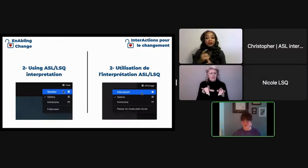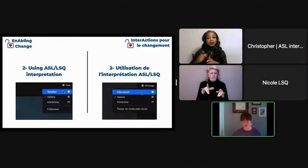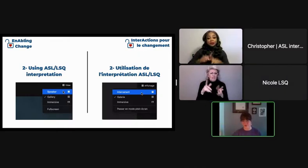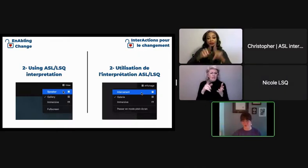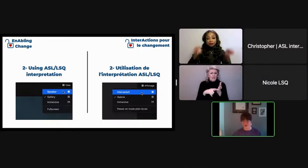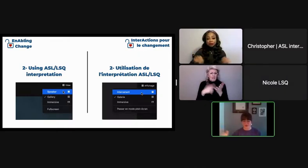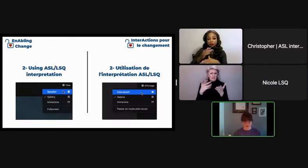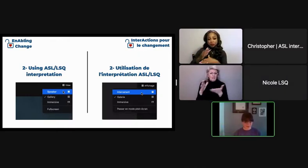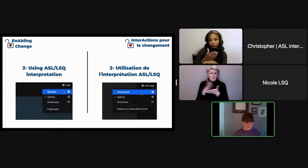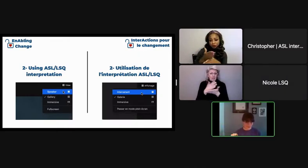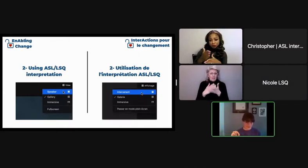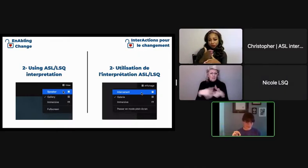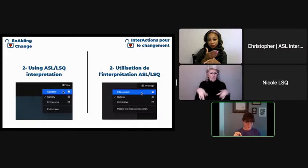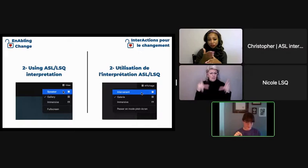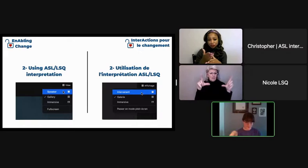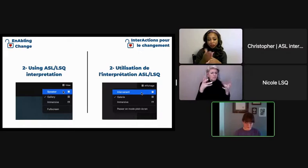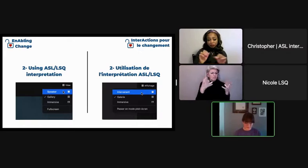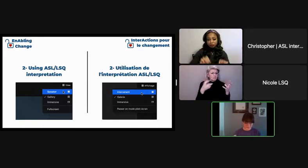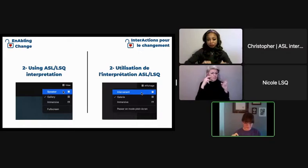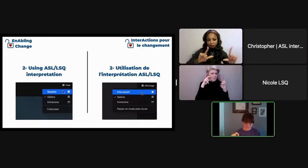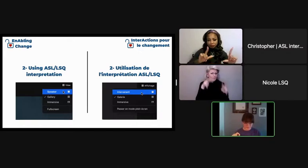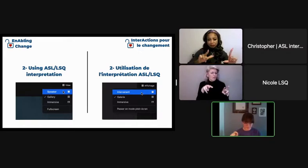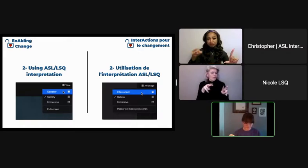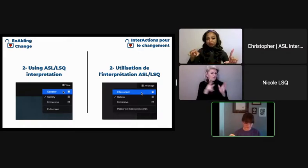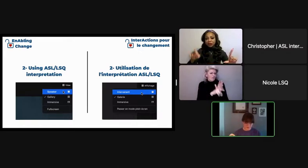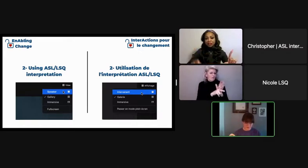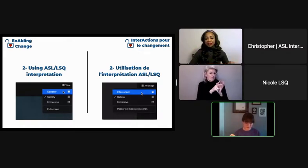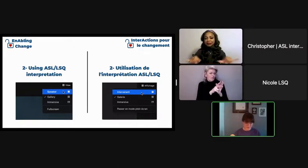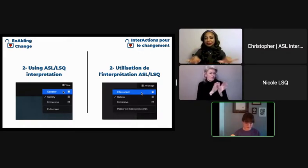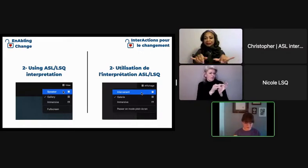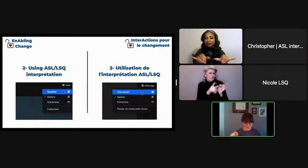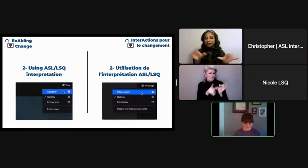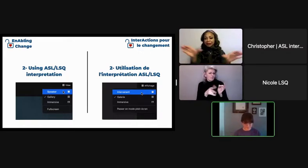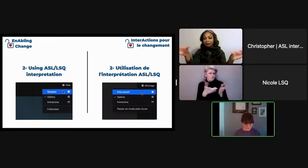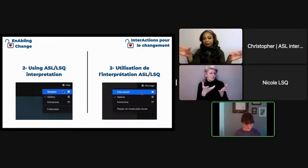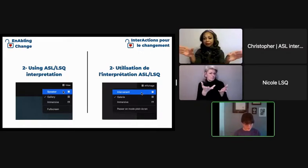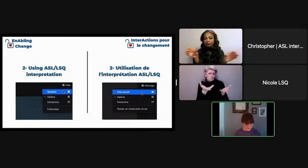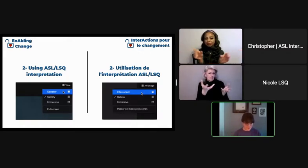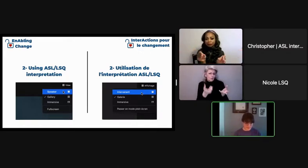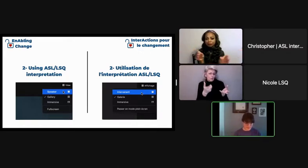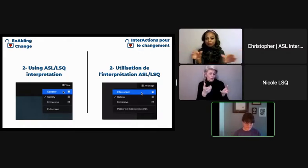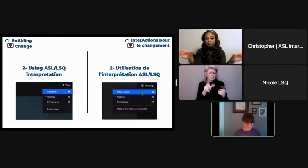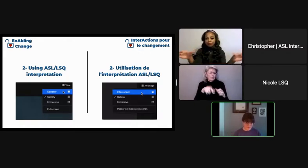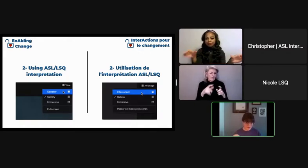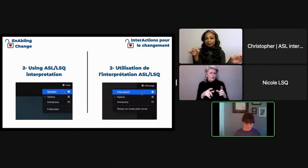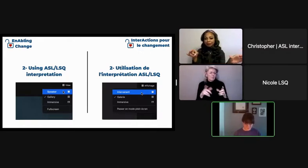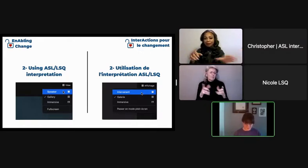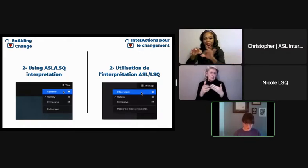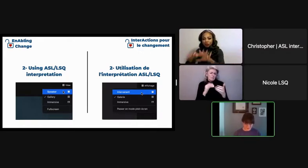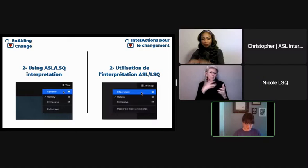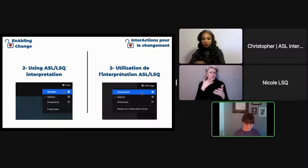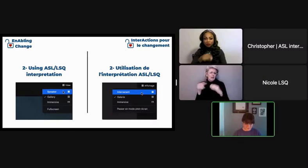feront ce partage d'écran, si vous voulez voir le vidéo de l'interprète, vous pouvez redimensionner l'image